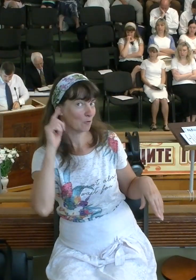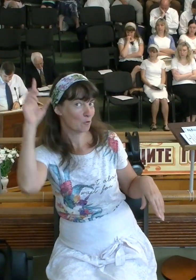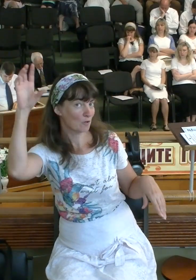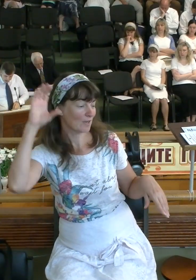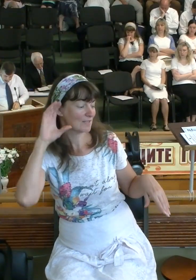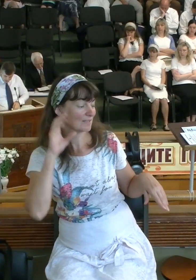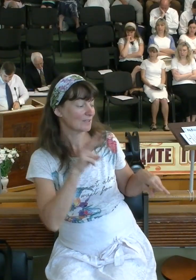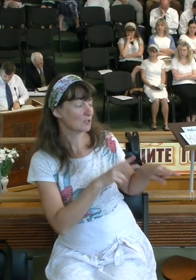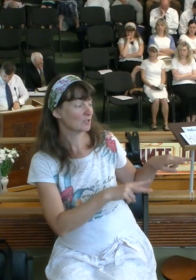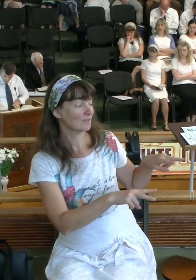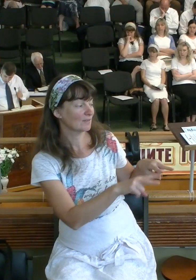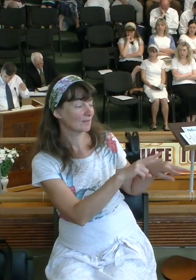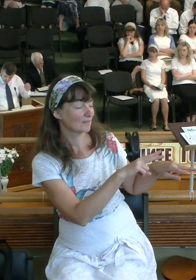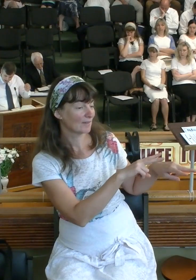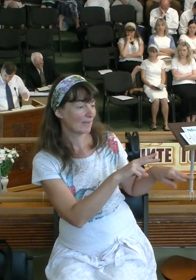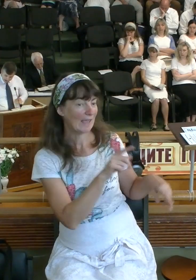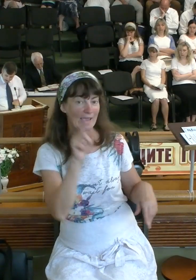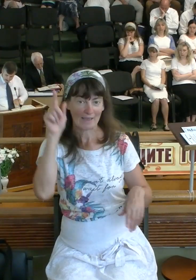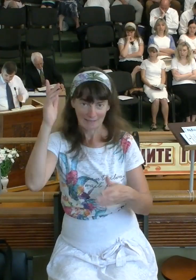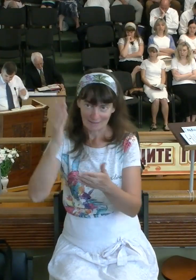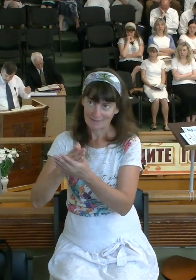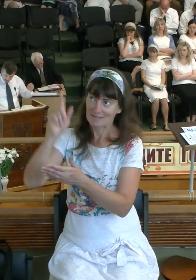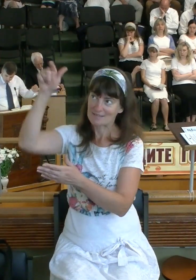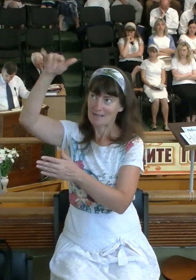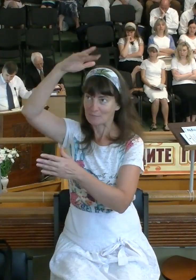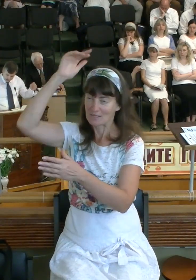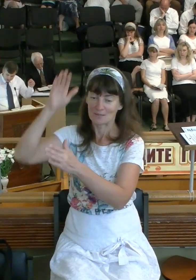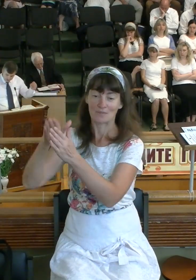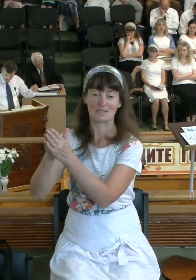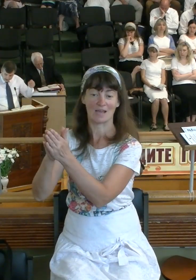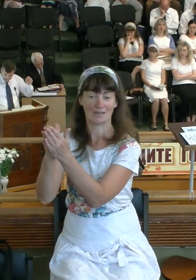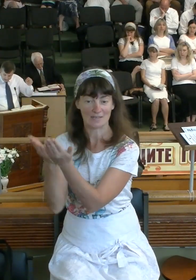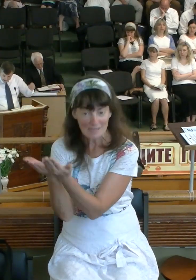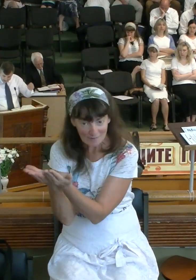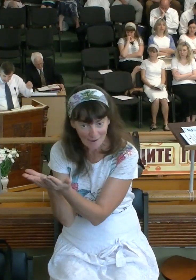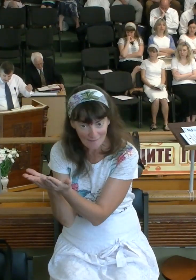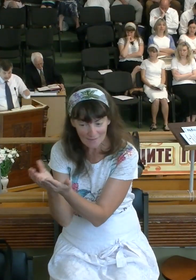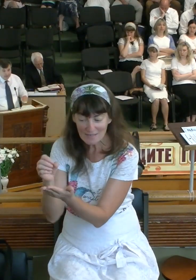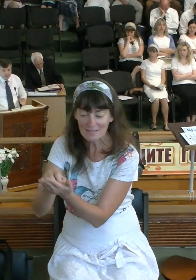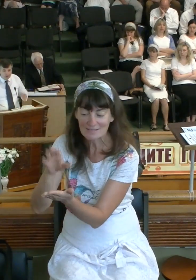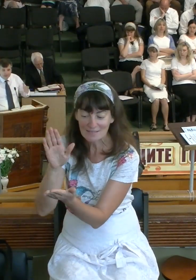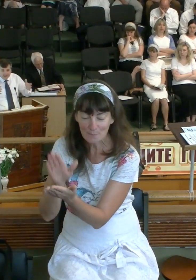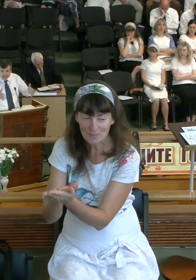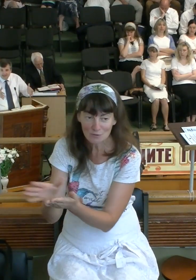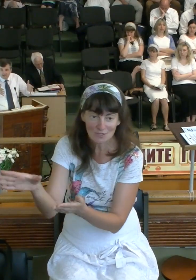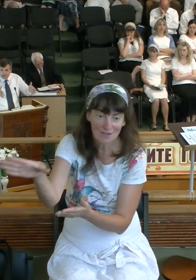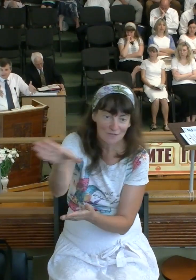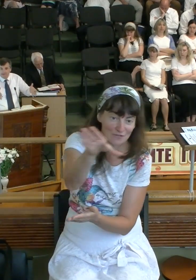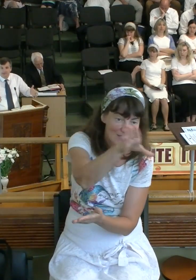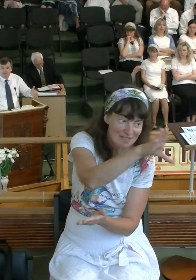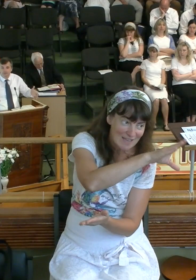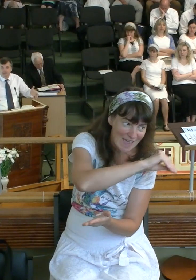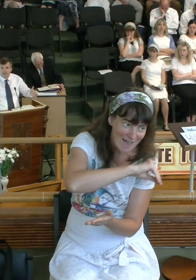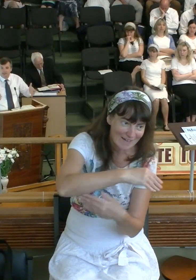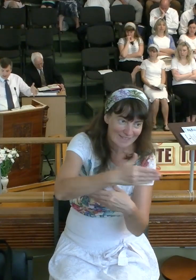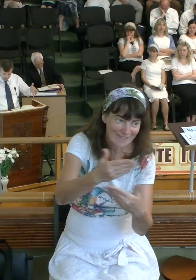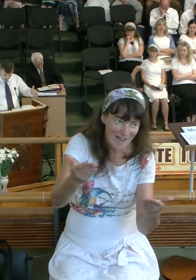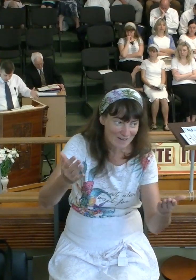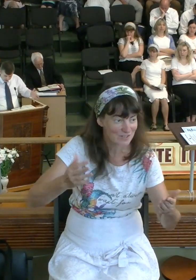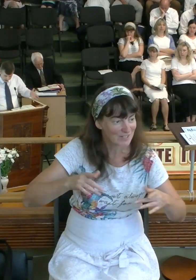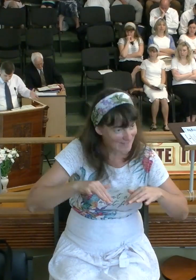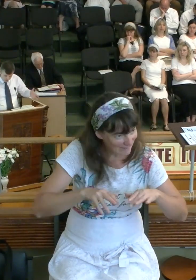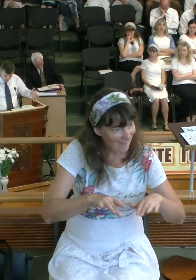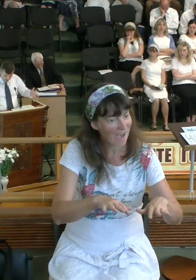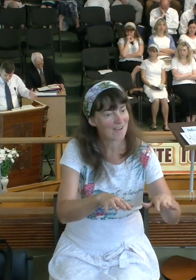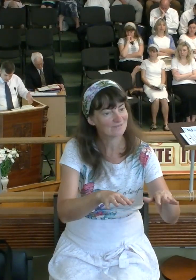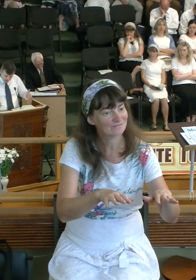дела. И пусть действительно вот то место послания Ефесянам, 4 глава, 30 стих, мы будем идти вот с этим местом писания за